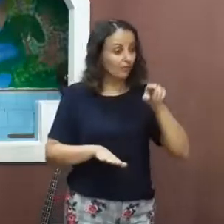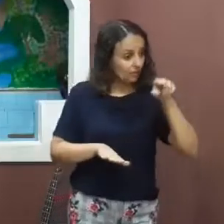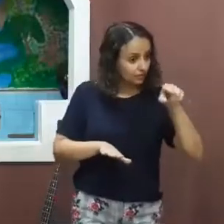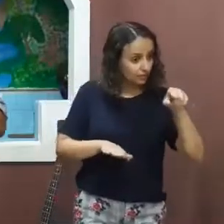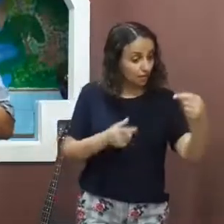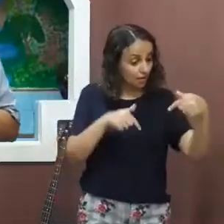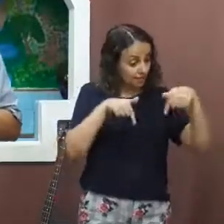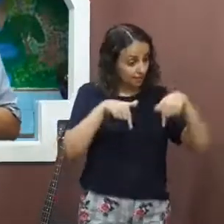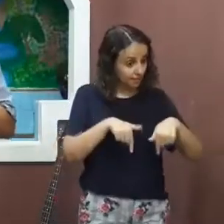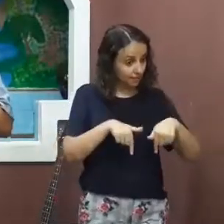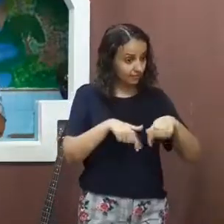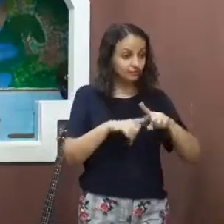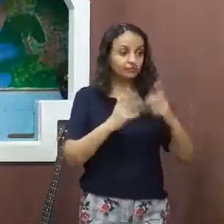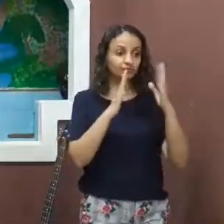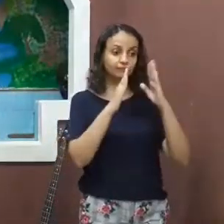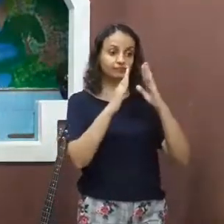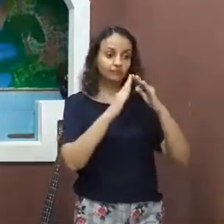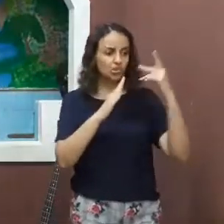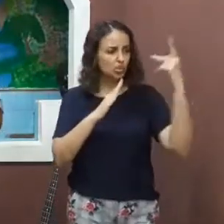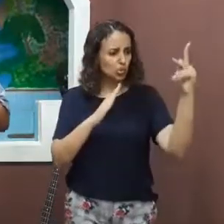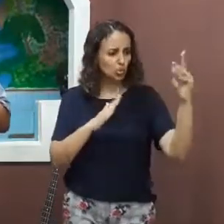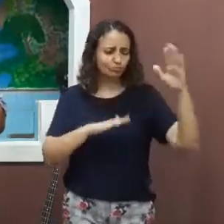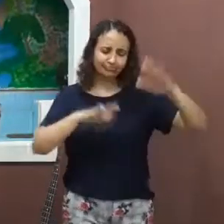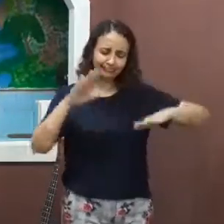sofrendo, com dor,